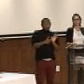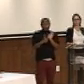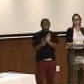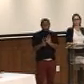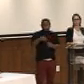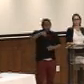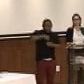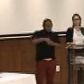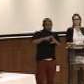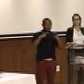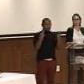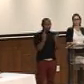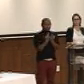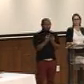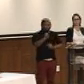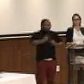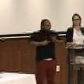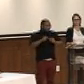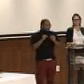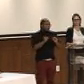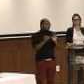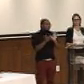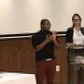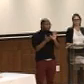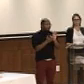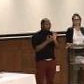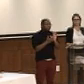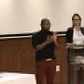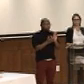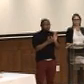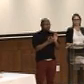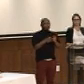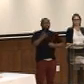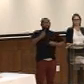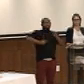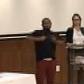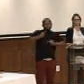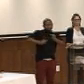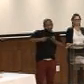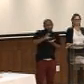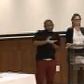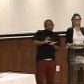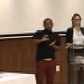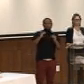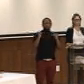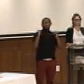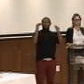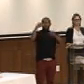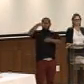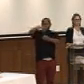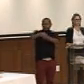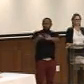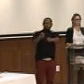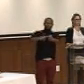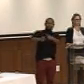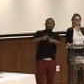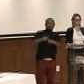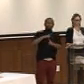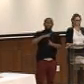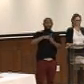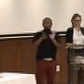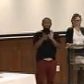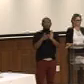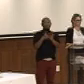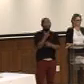proposta de que fosse discutida pelo Conselho Superior uma proposta alternativa